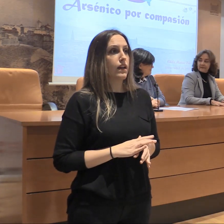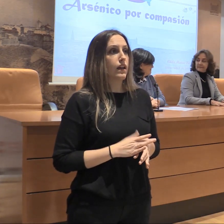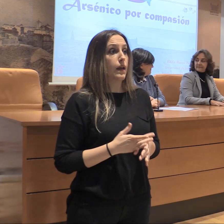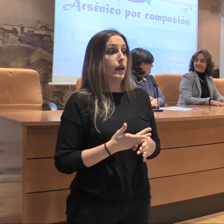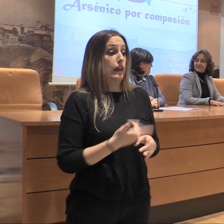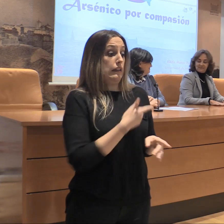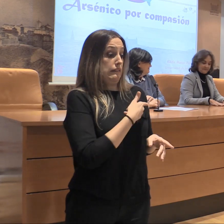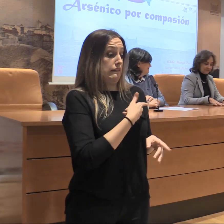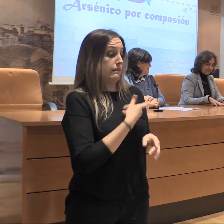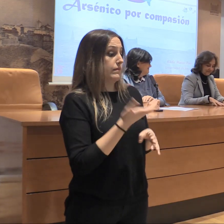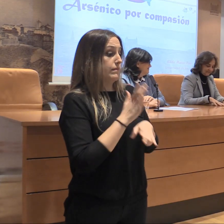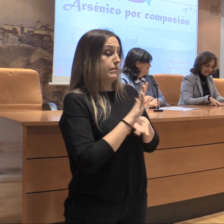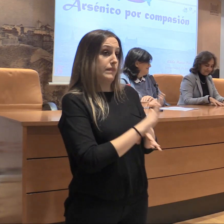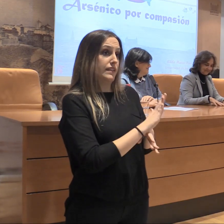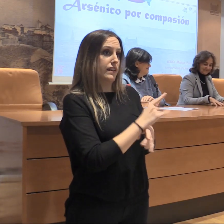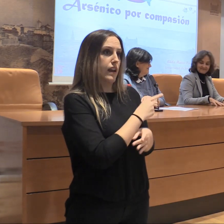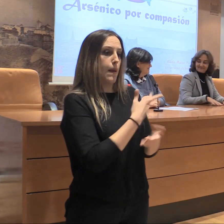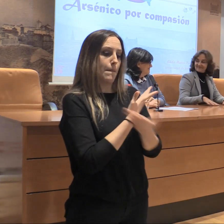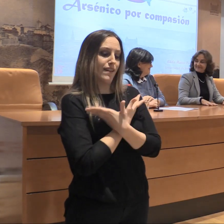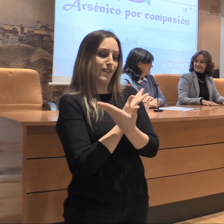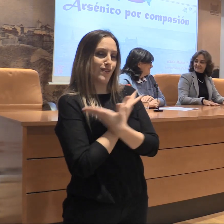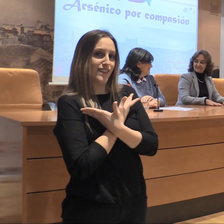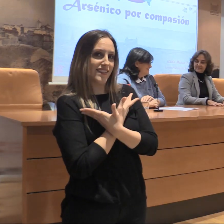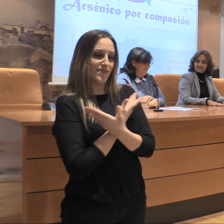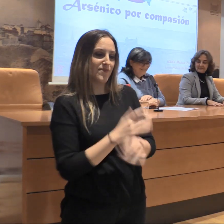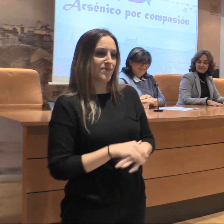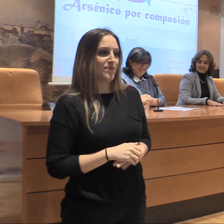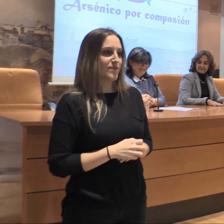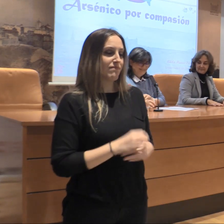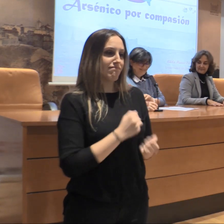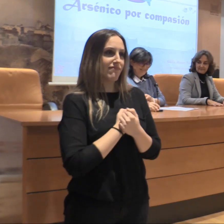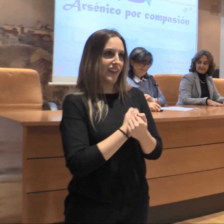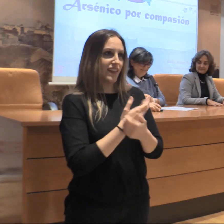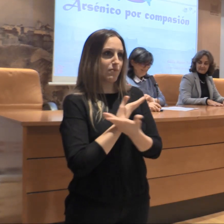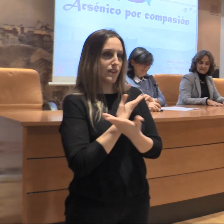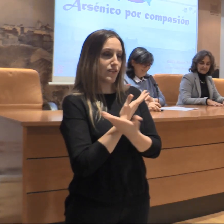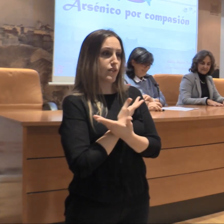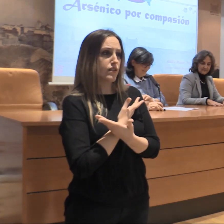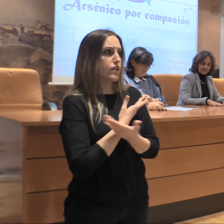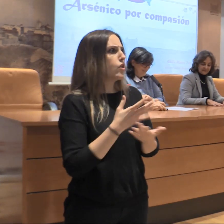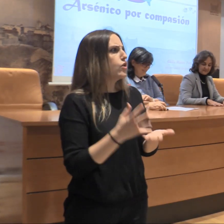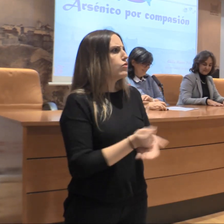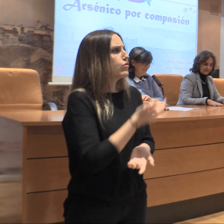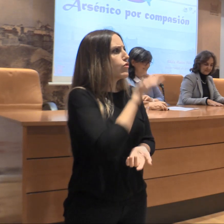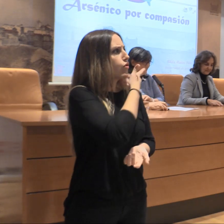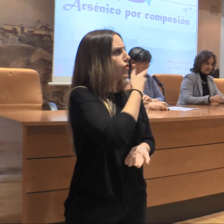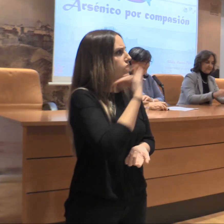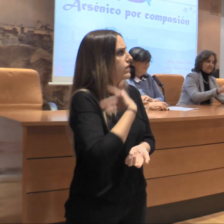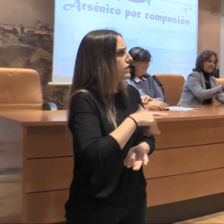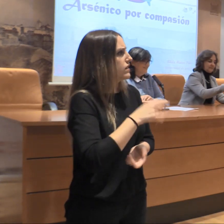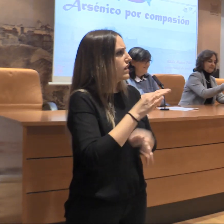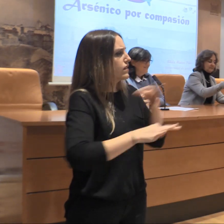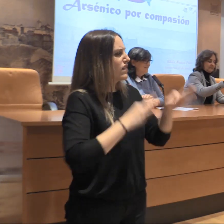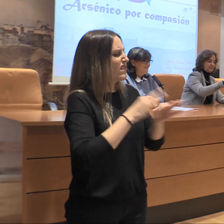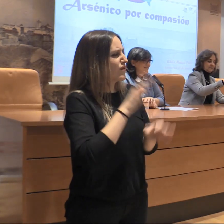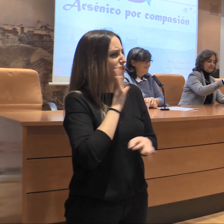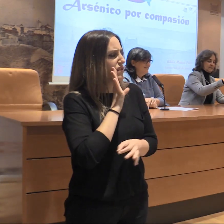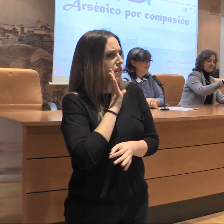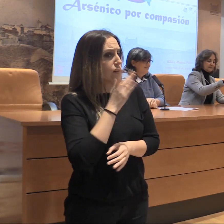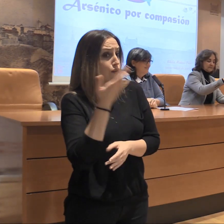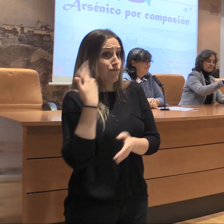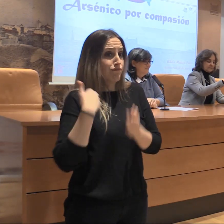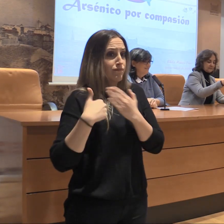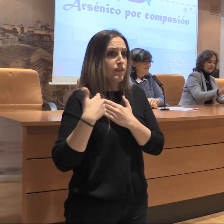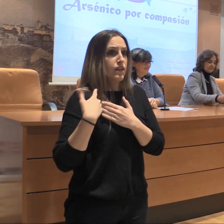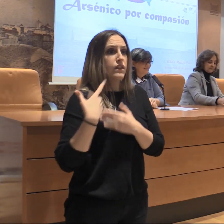Adela, tenemos a María José Ruiz, nuestra querida María José, que ya la conocen ustedes también del ciclo anterior, del colectivo Ciencia